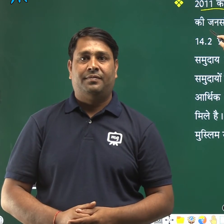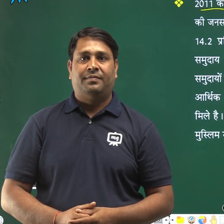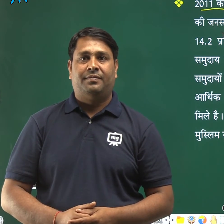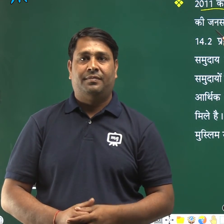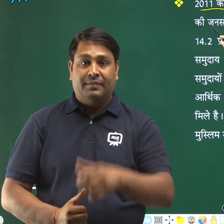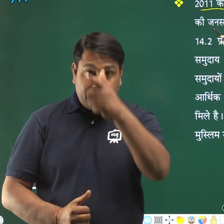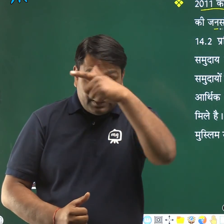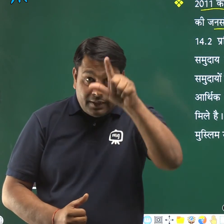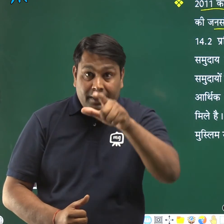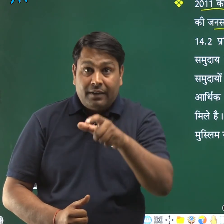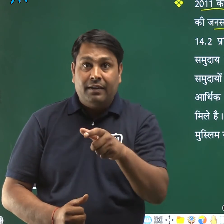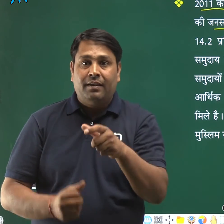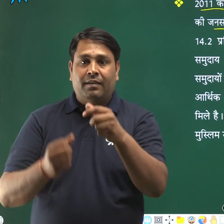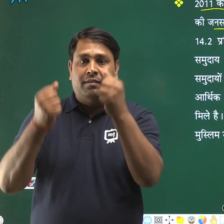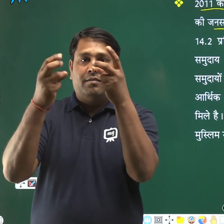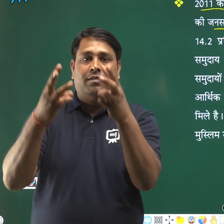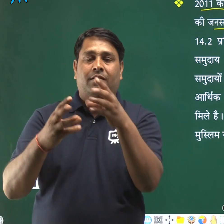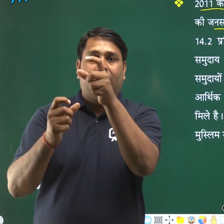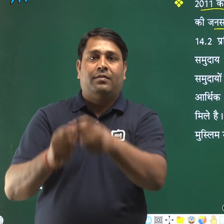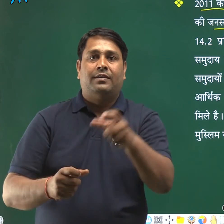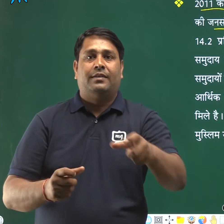भारत की जनसंख्या